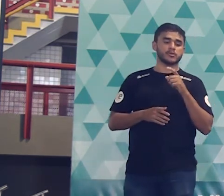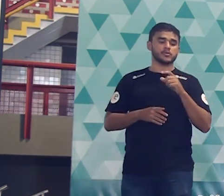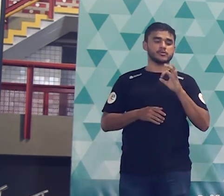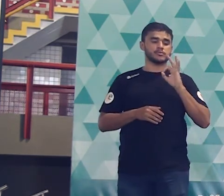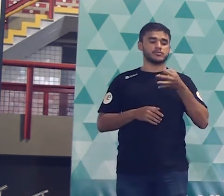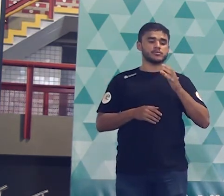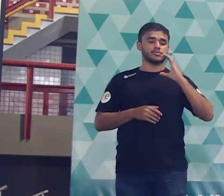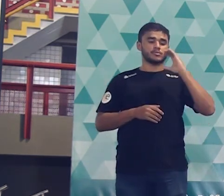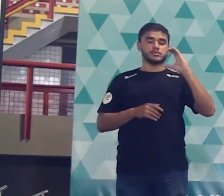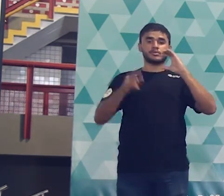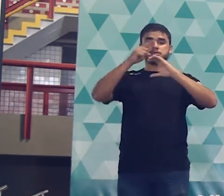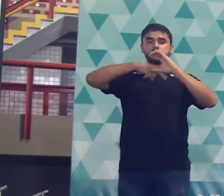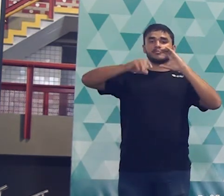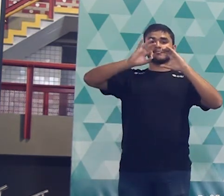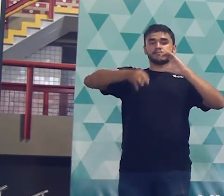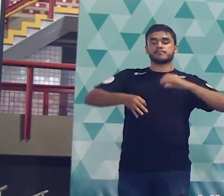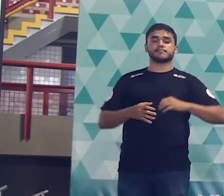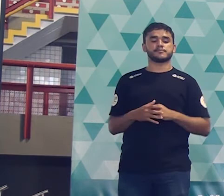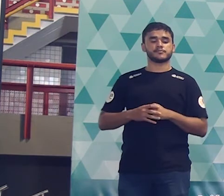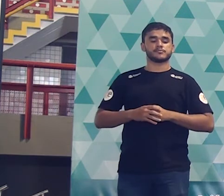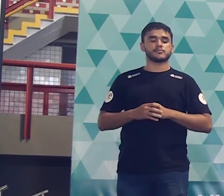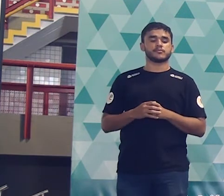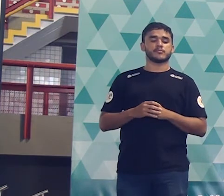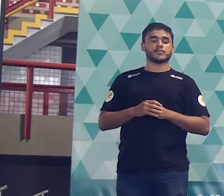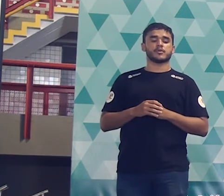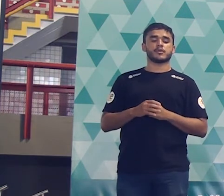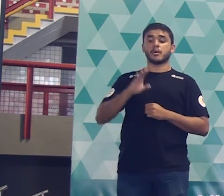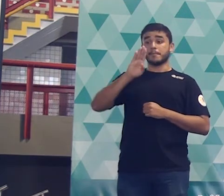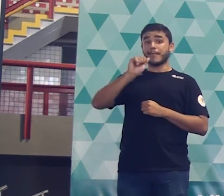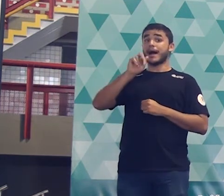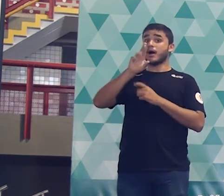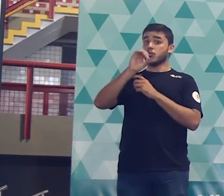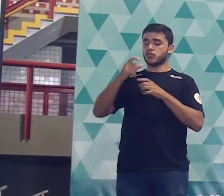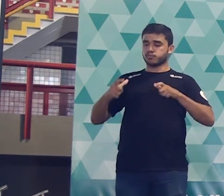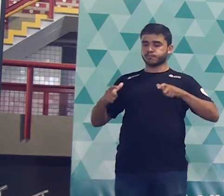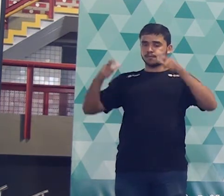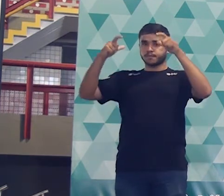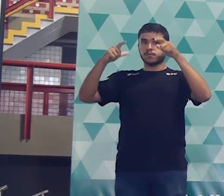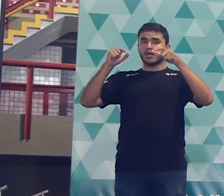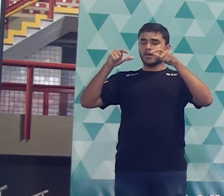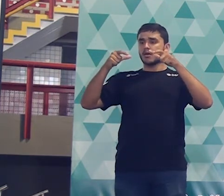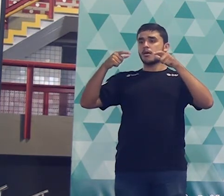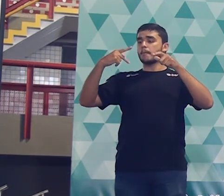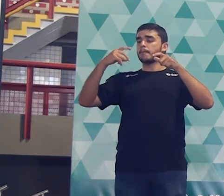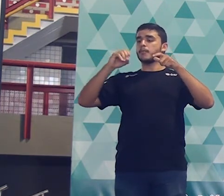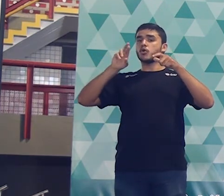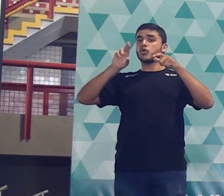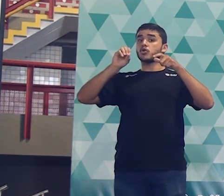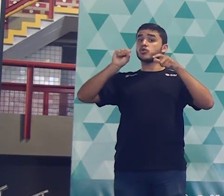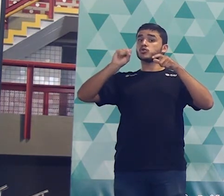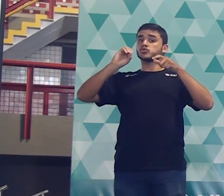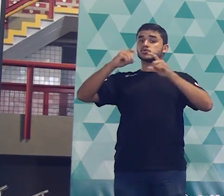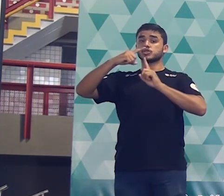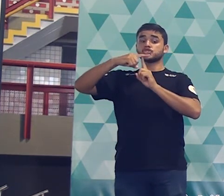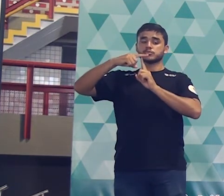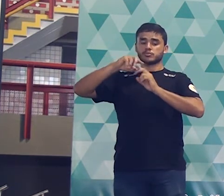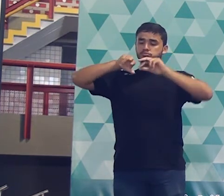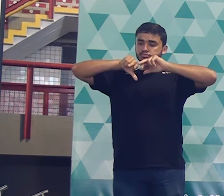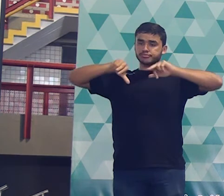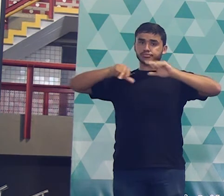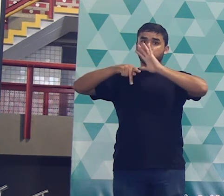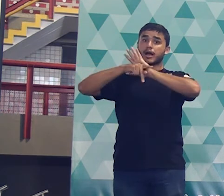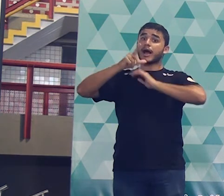gente marcaria para essa questão? Item C. O barro é poroso, permitindo que a água passe através dele. Parte dessa água